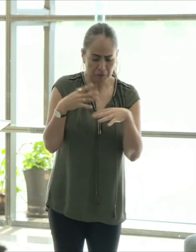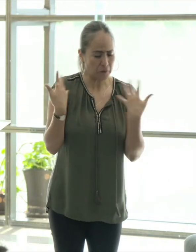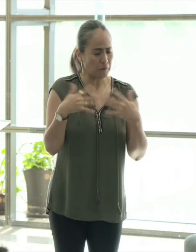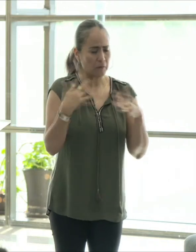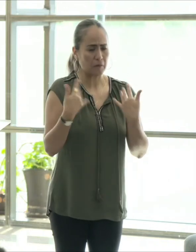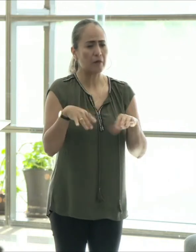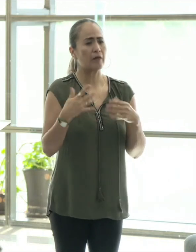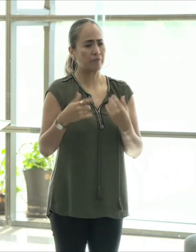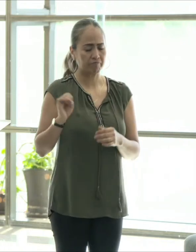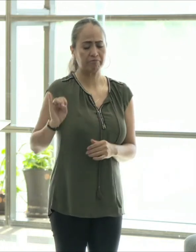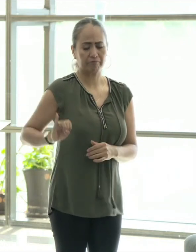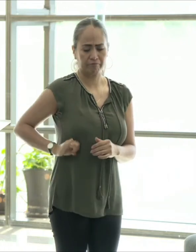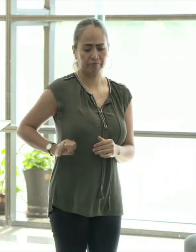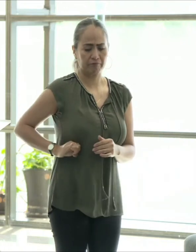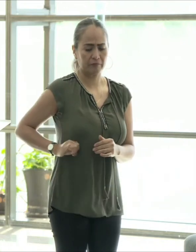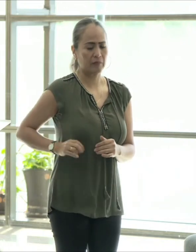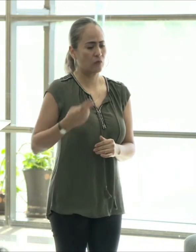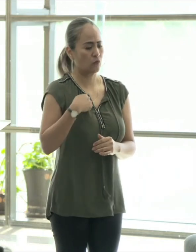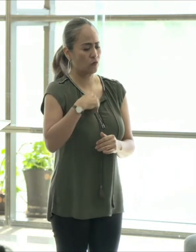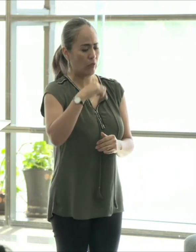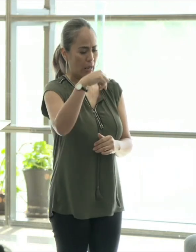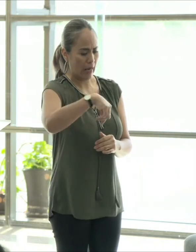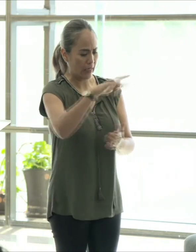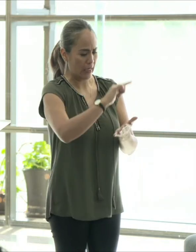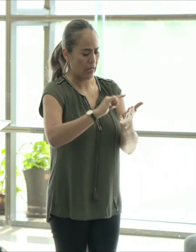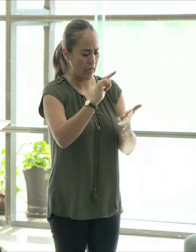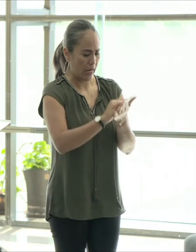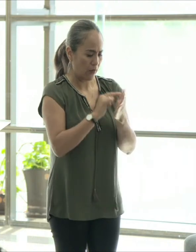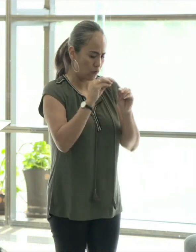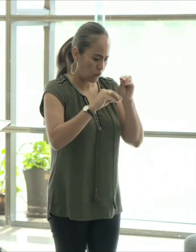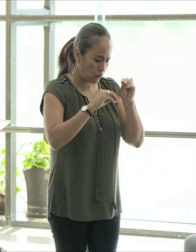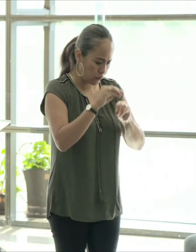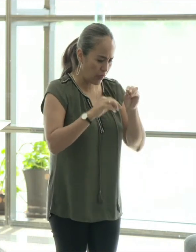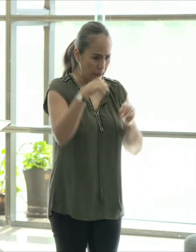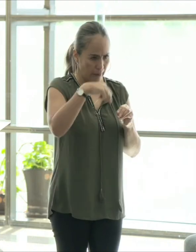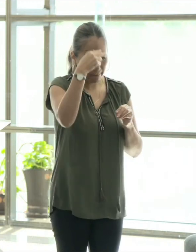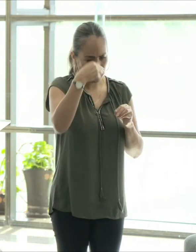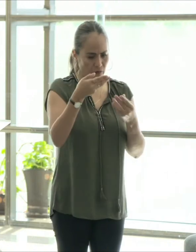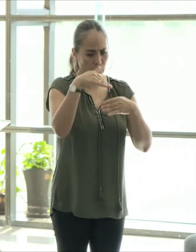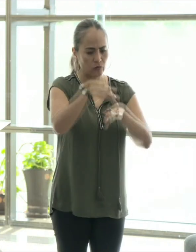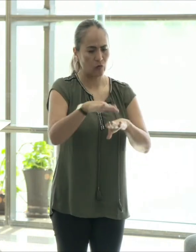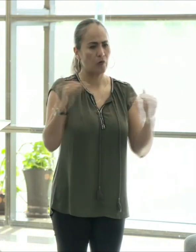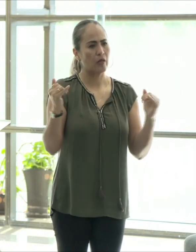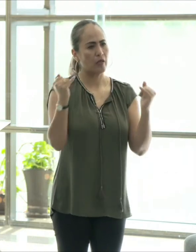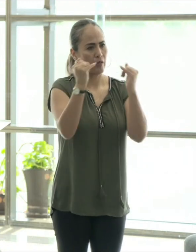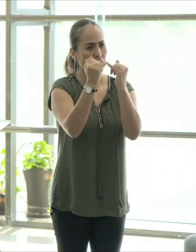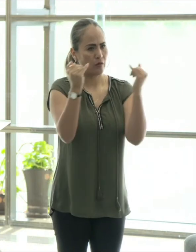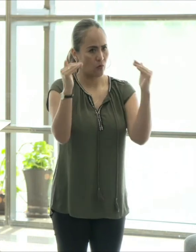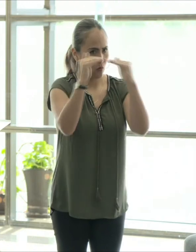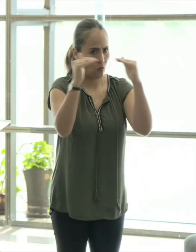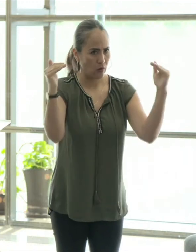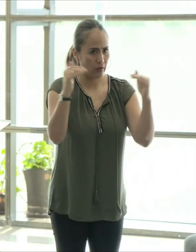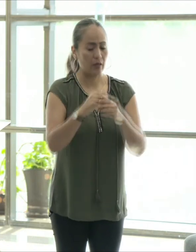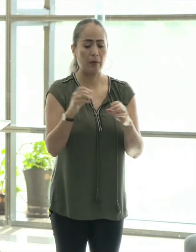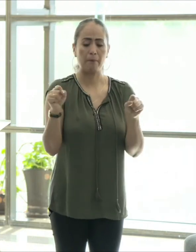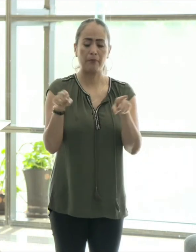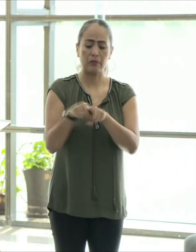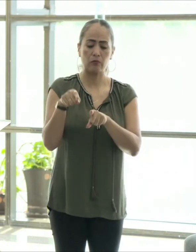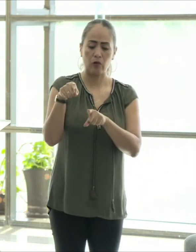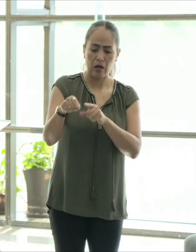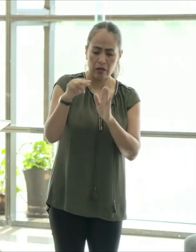revisamos el marco normativo en México que tiene que ver con la igualdad y revisamos también las prácticas